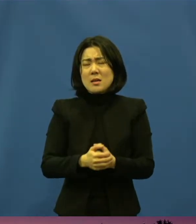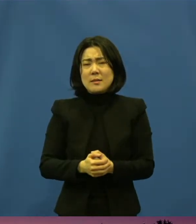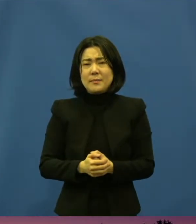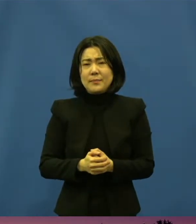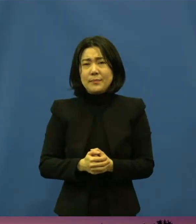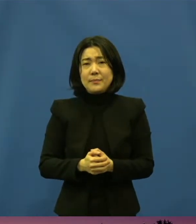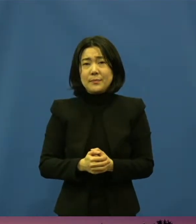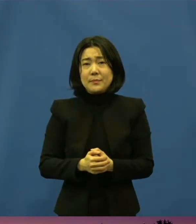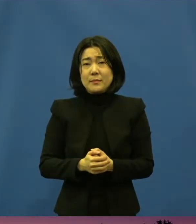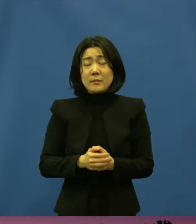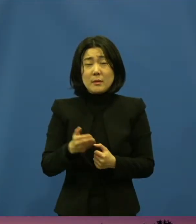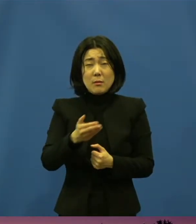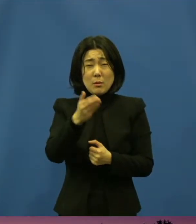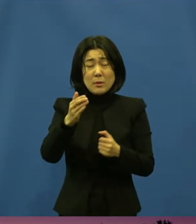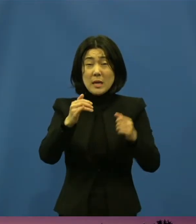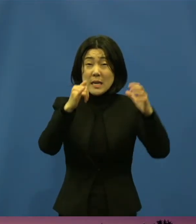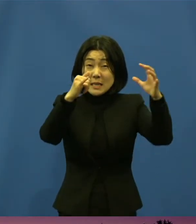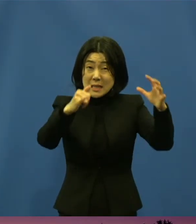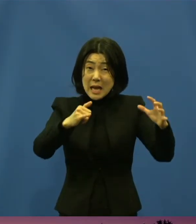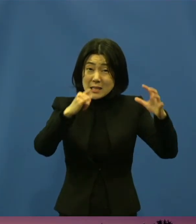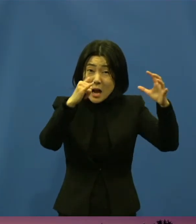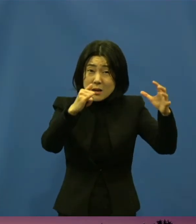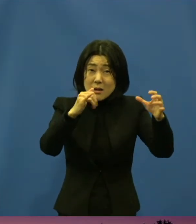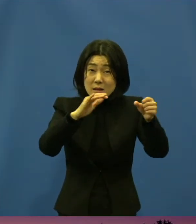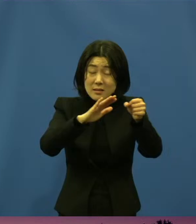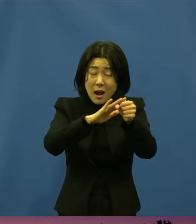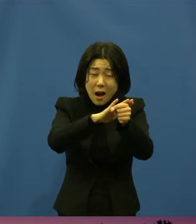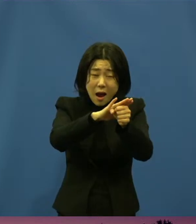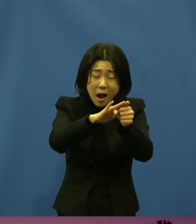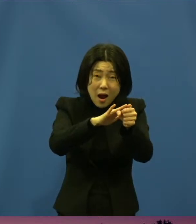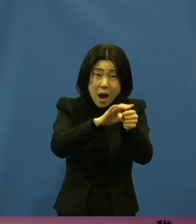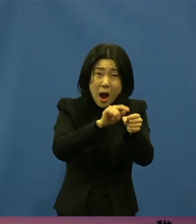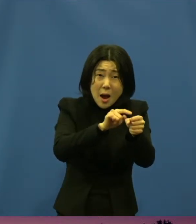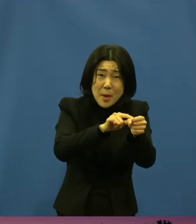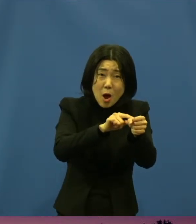여러분, 세상을 사랑한다는 게 얼마나 강력한 것인가를 보여주는 거예요.